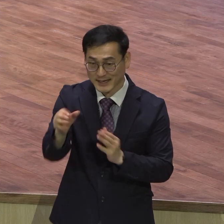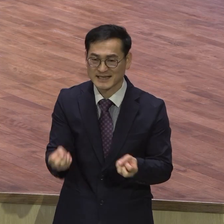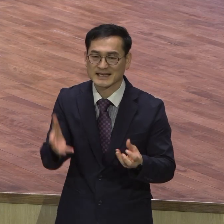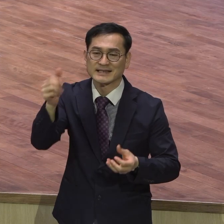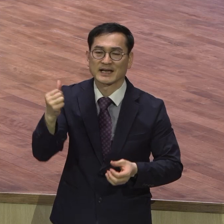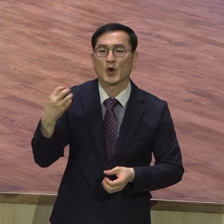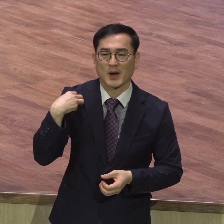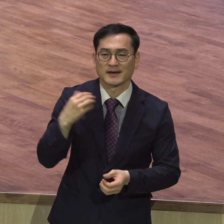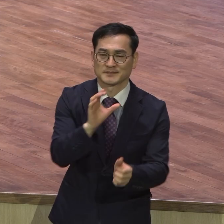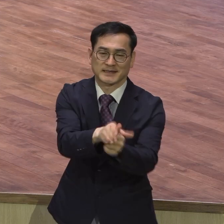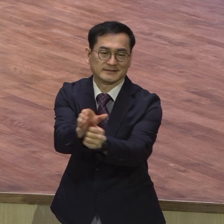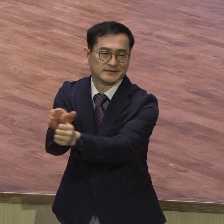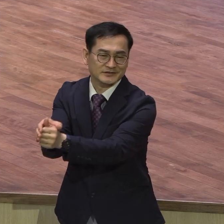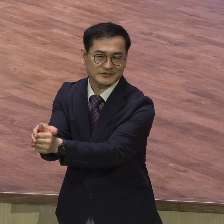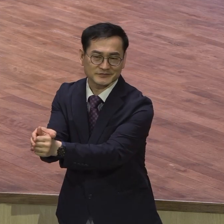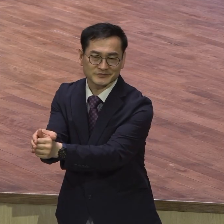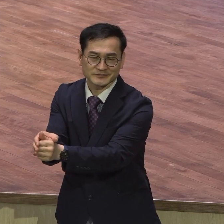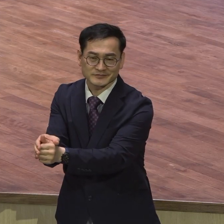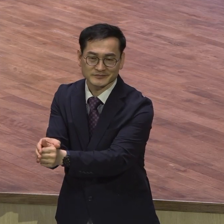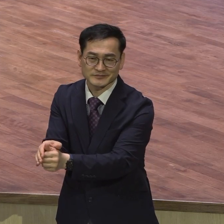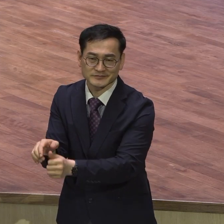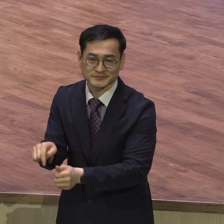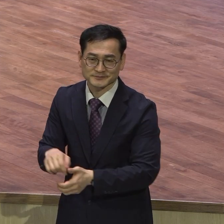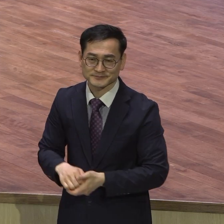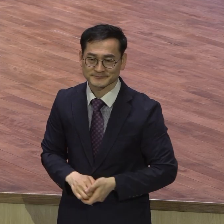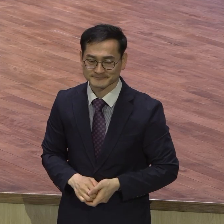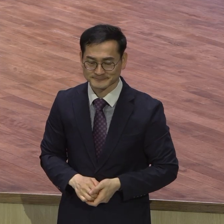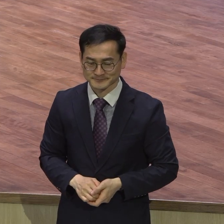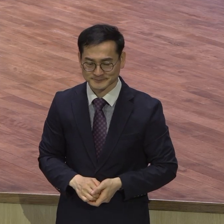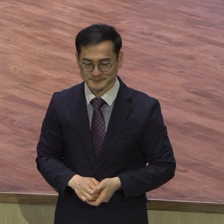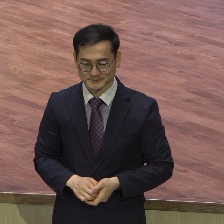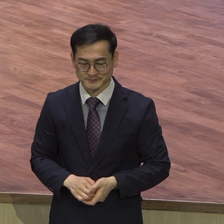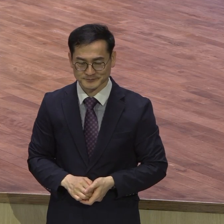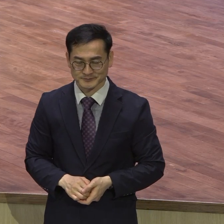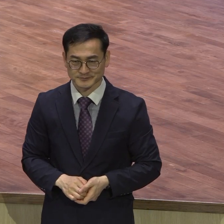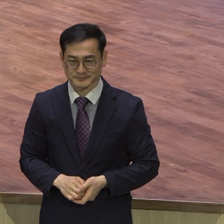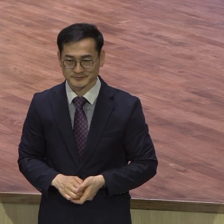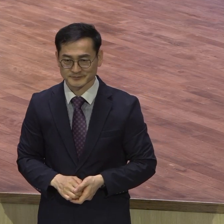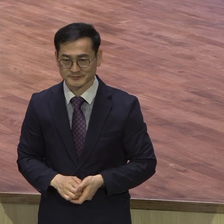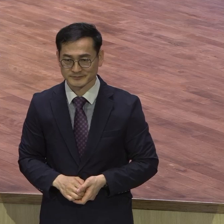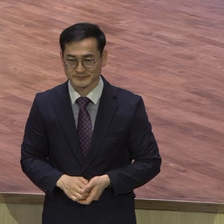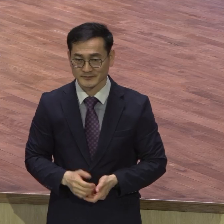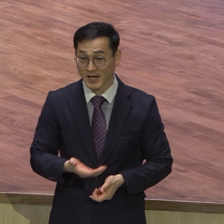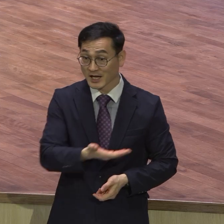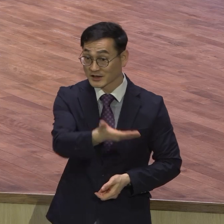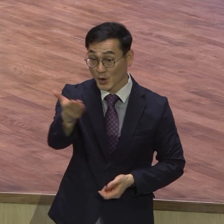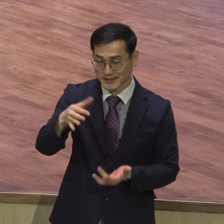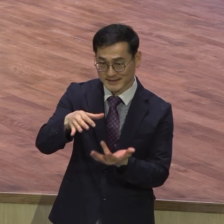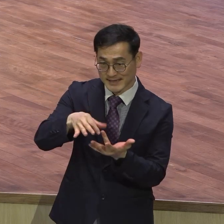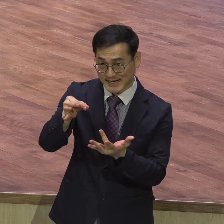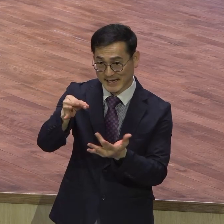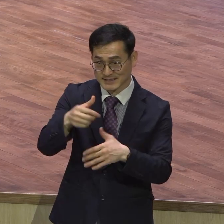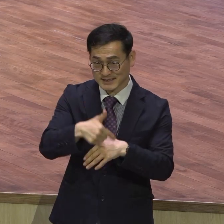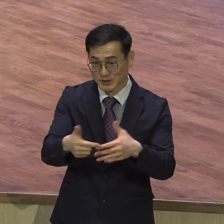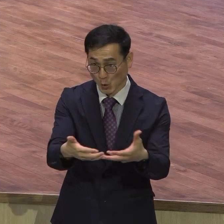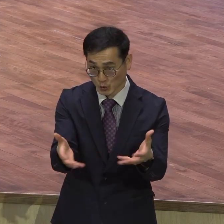여러분은 누구냐? 베드로스 2장 9절에 여러분에게 향해서 말씀하고 있어요. 너희는 택하신 쪽 속이요.